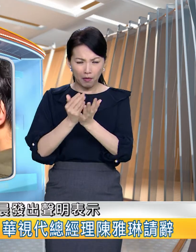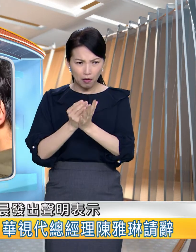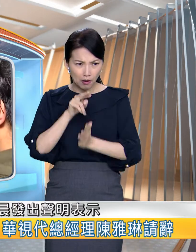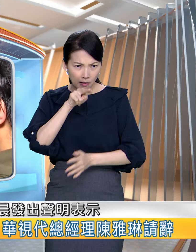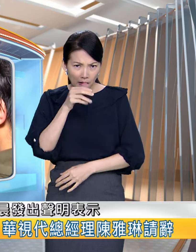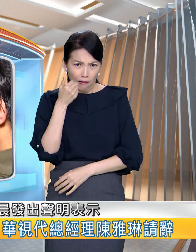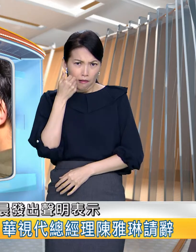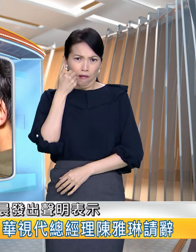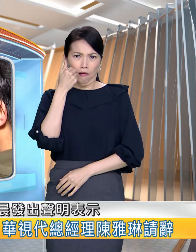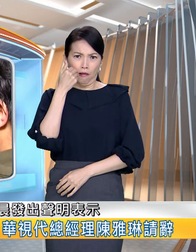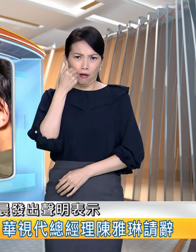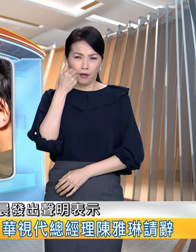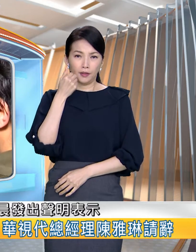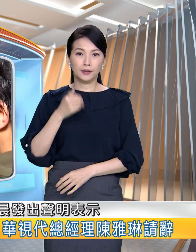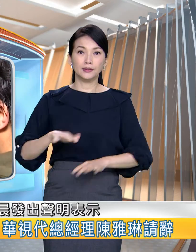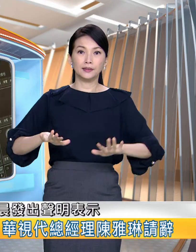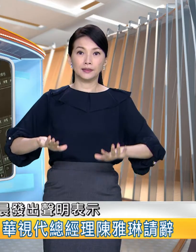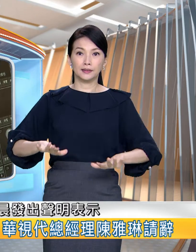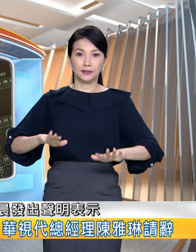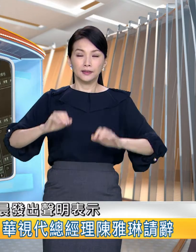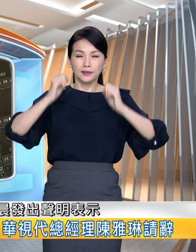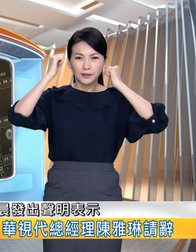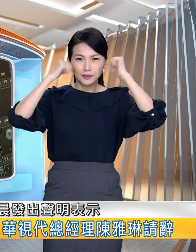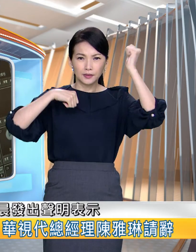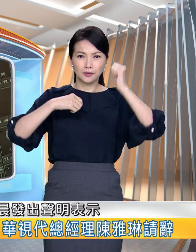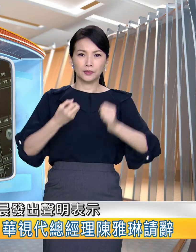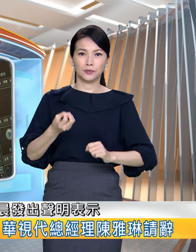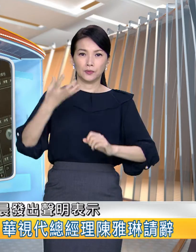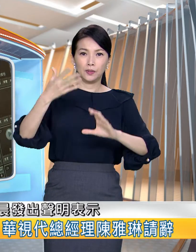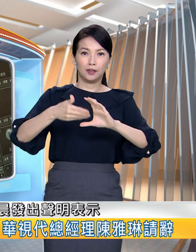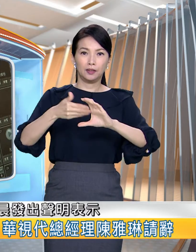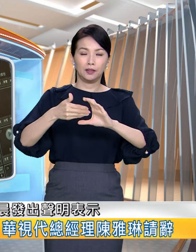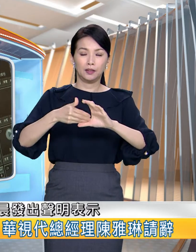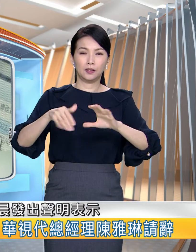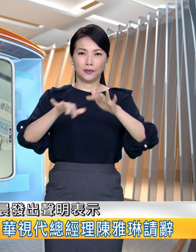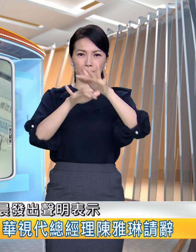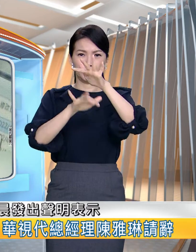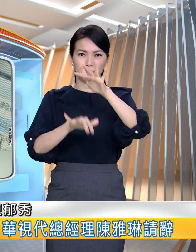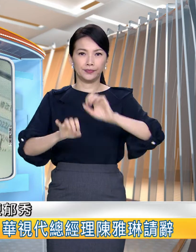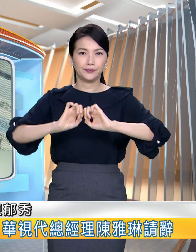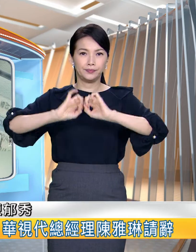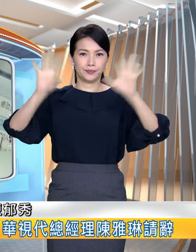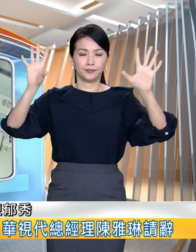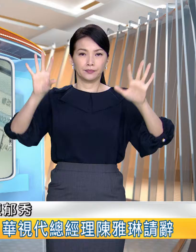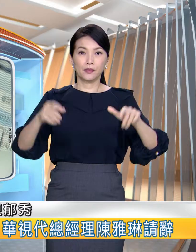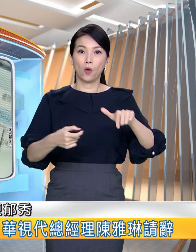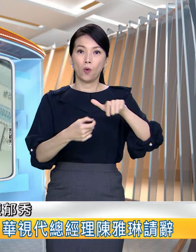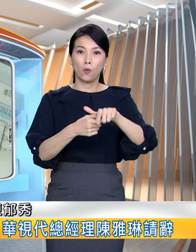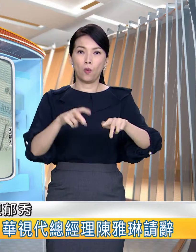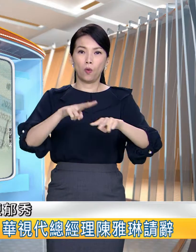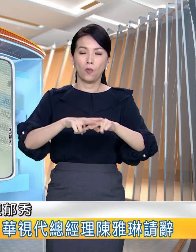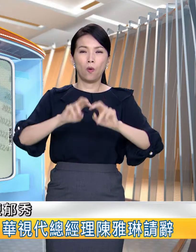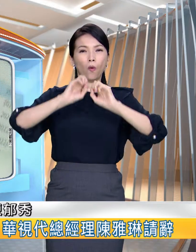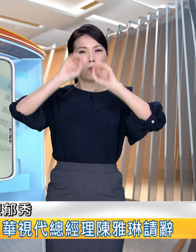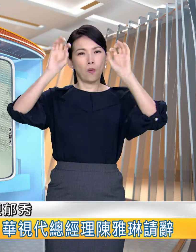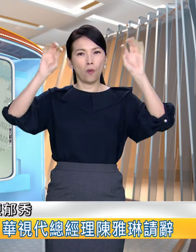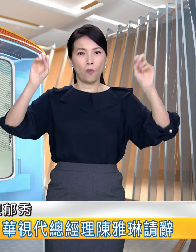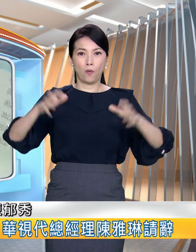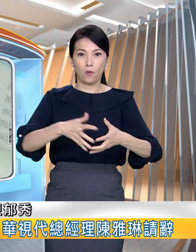对此，华视今天凌晨是发出了声明表示，公广集团董事长陈玉